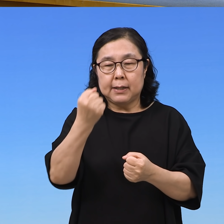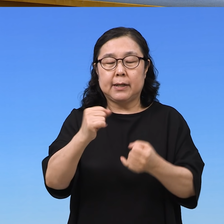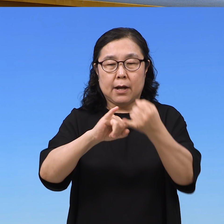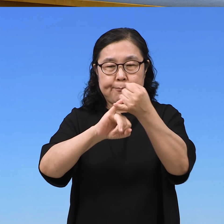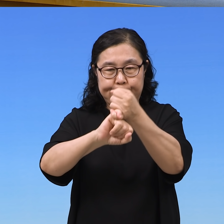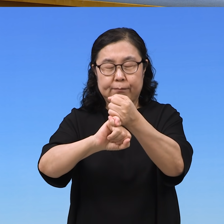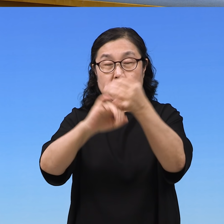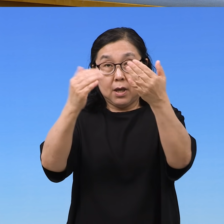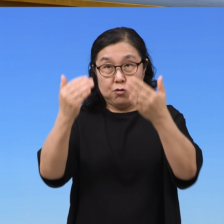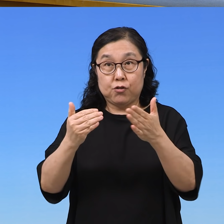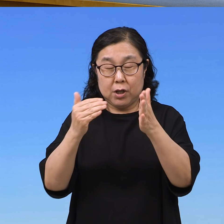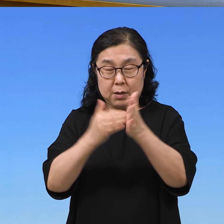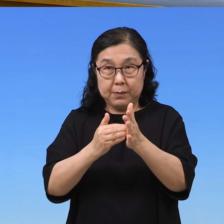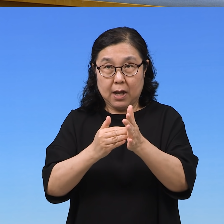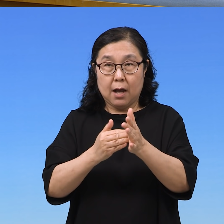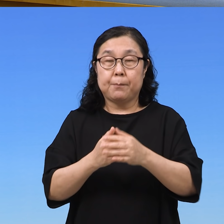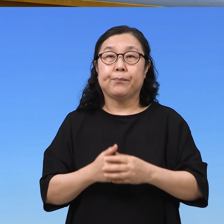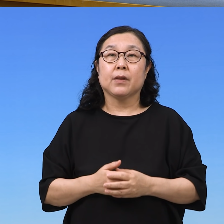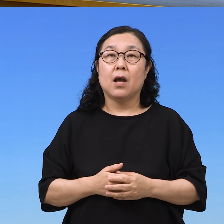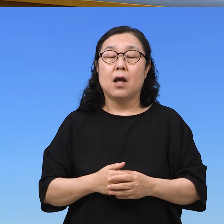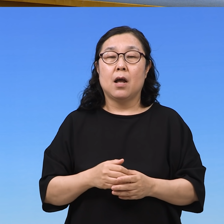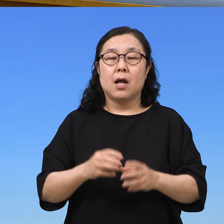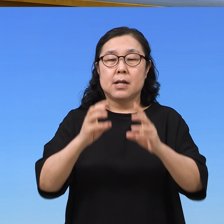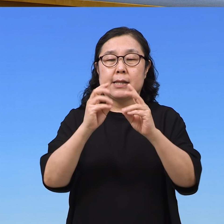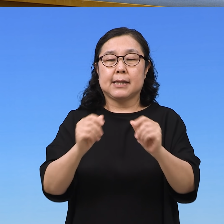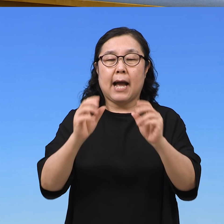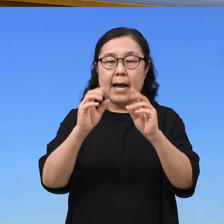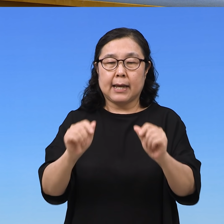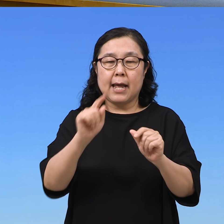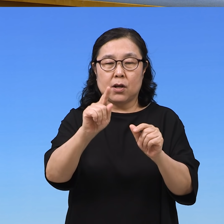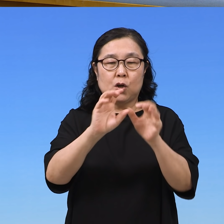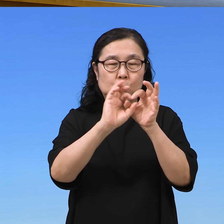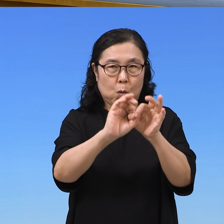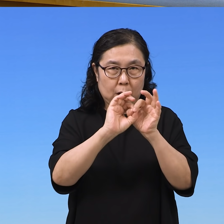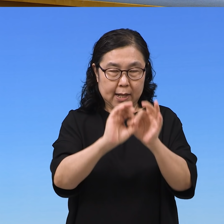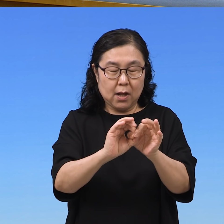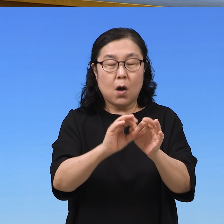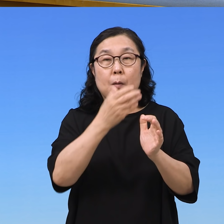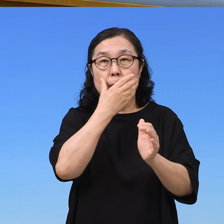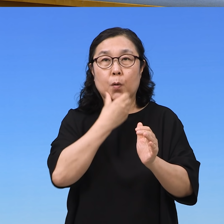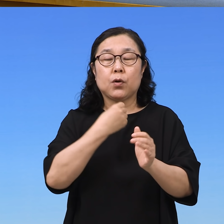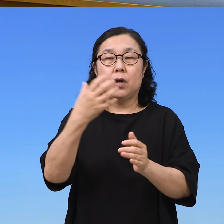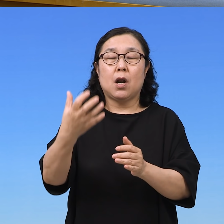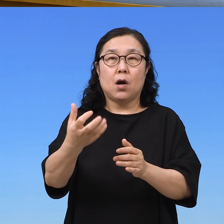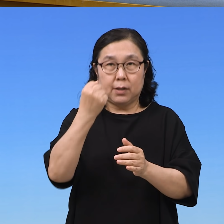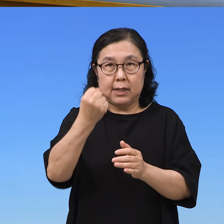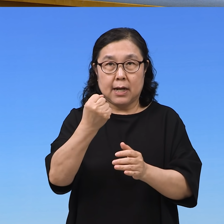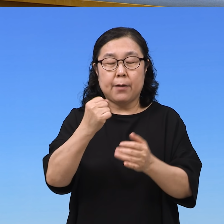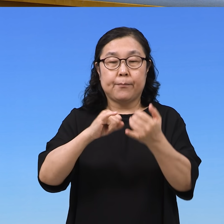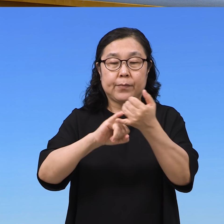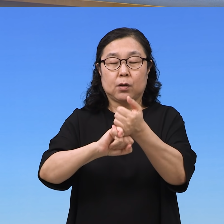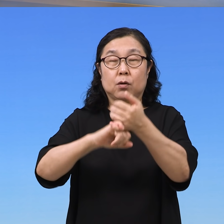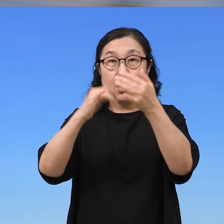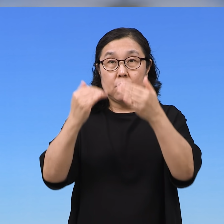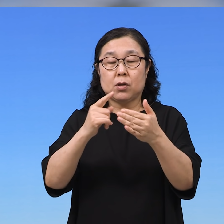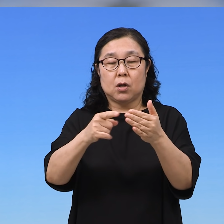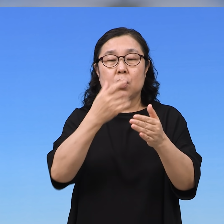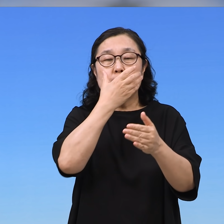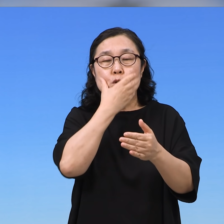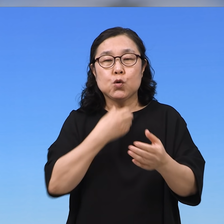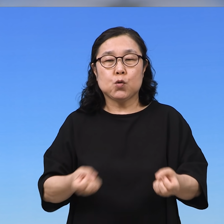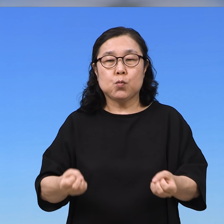엄청난 말씀 아닙니까? 땅의 모든 족속이 너를 통하여 복을 얻게 될 것이다.